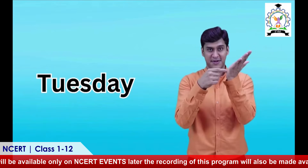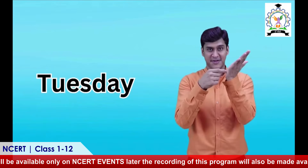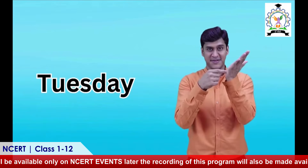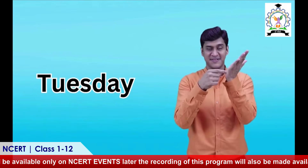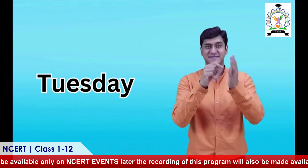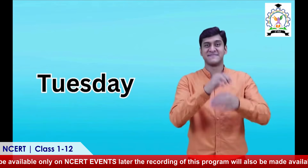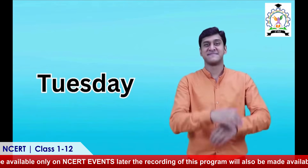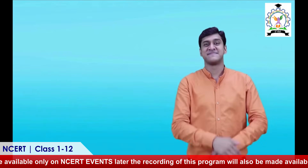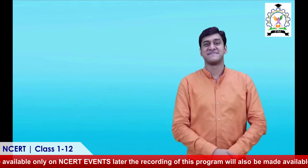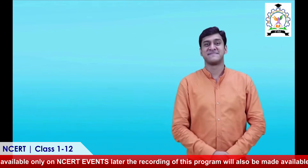मंगलवार,